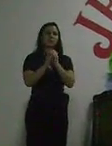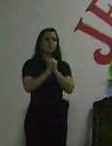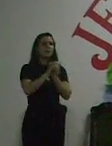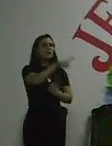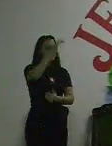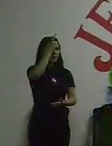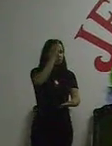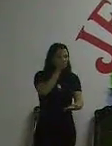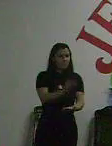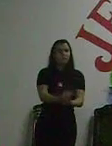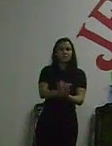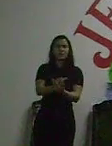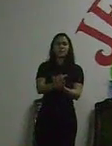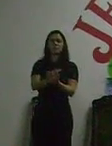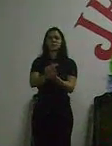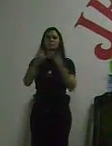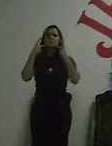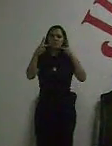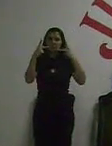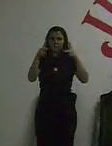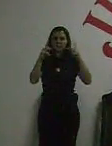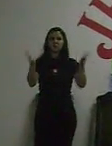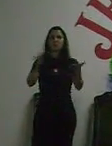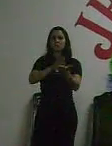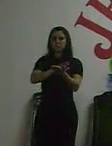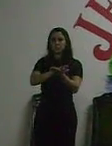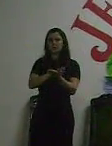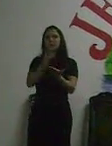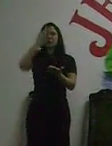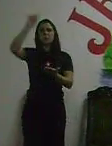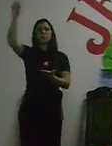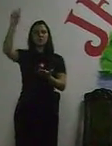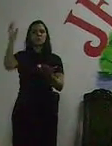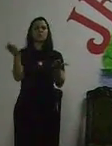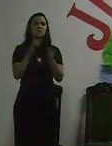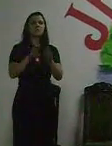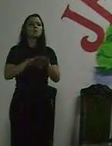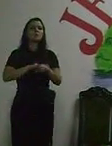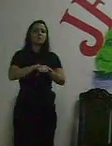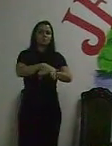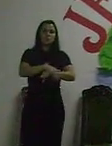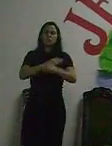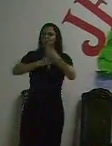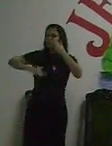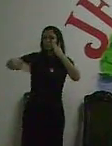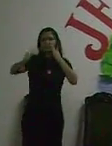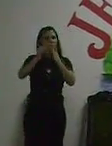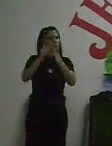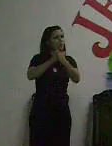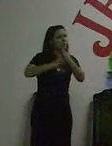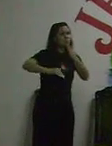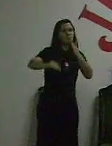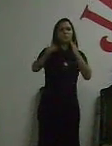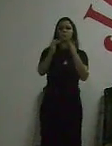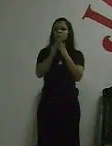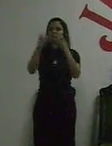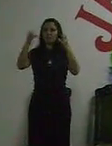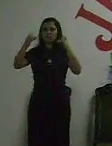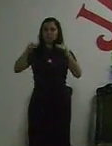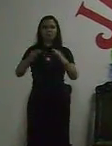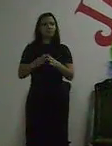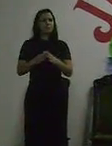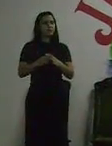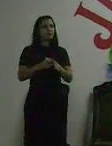Você tem fé para receber essa palavra essa noite? Ele disse tudo! Tudo!